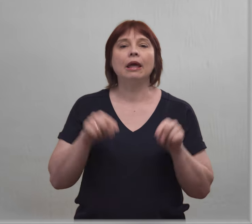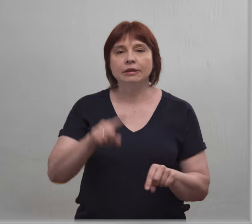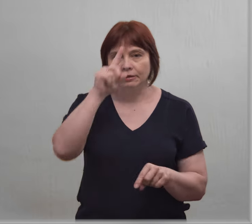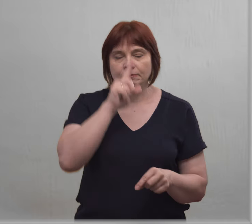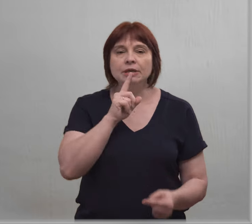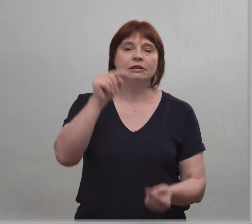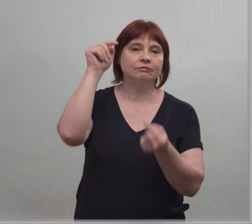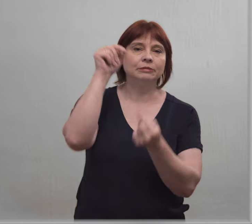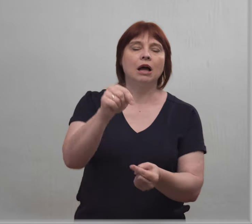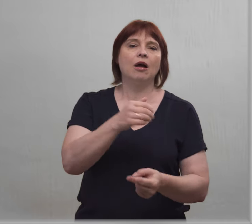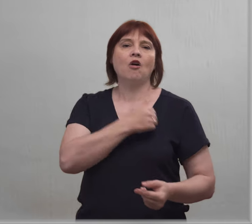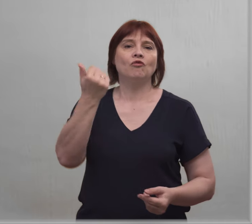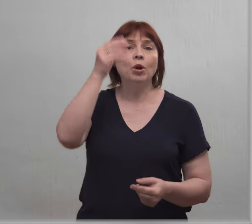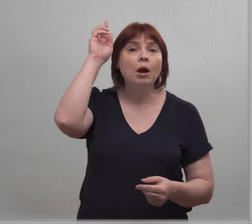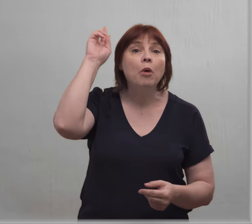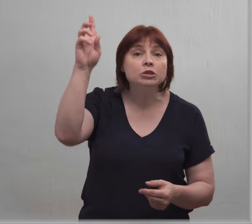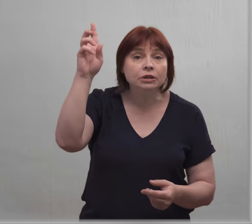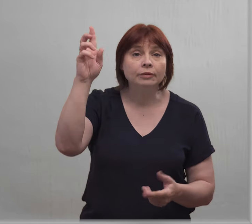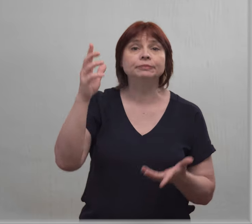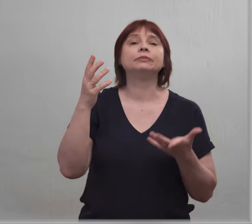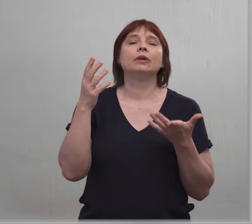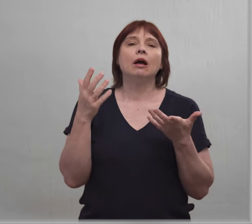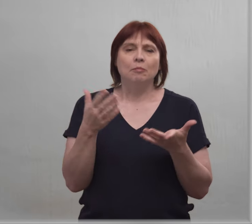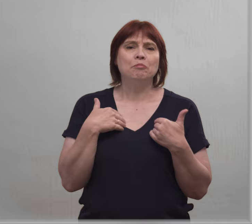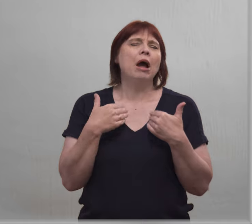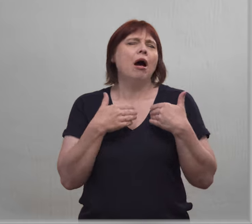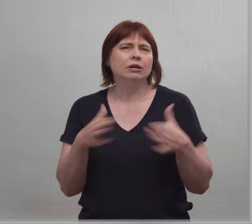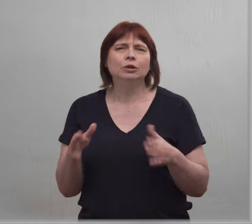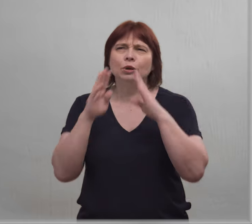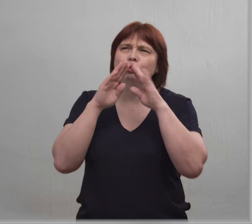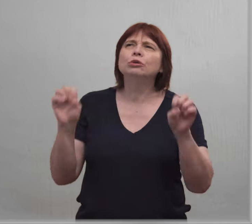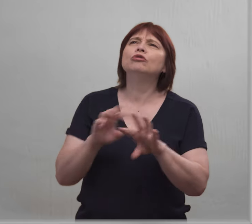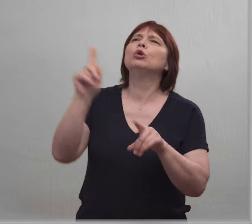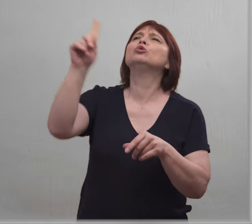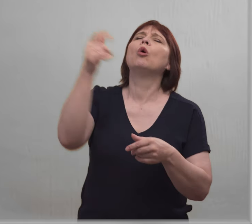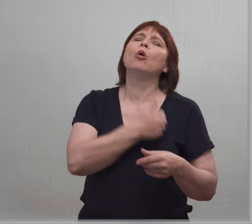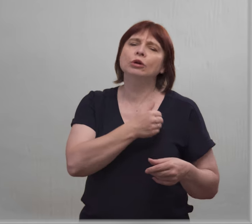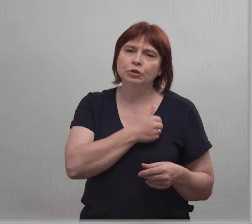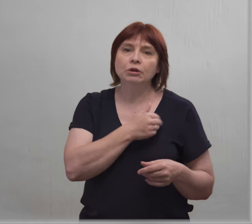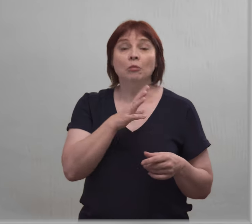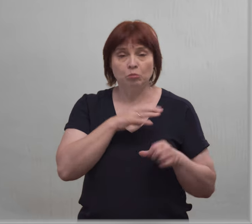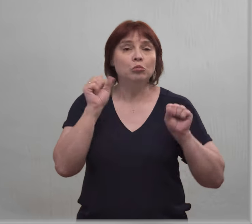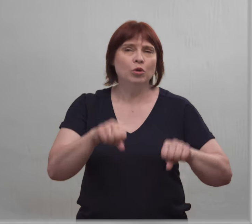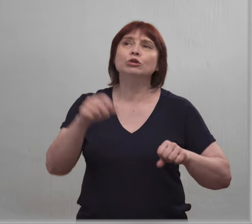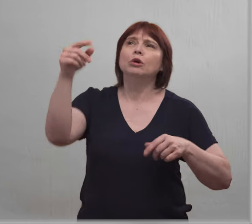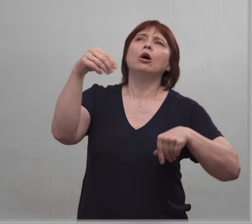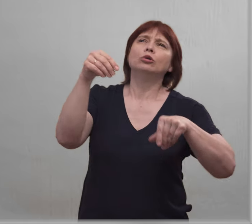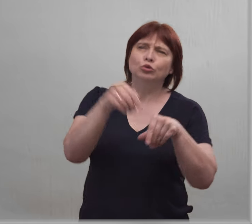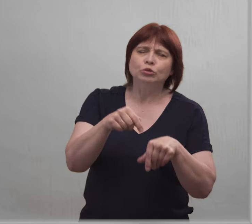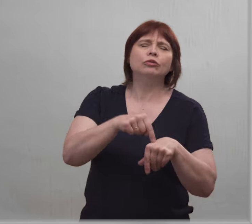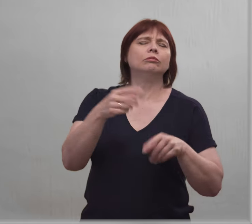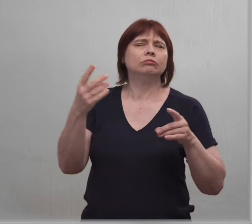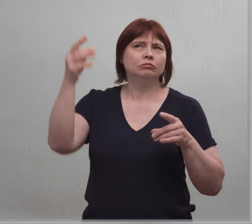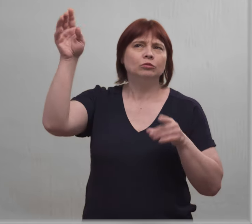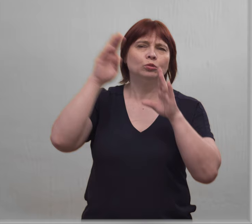Божьей. Да, мы открыты для Духа Святого. Если Дух Святой корректирует, мы меняем темы, мы движимы им. Но мы верим,